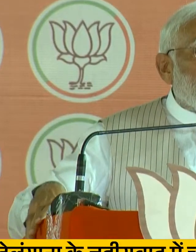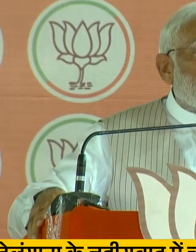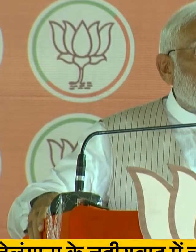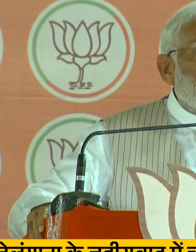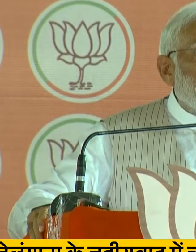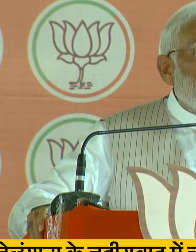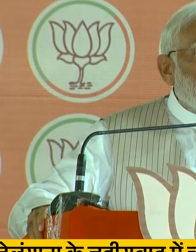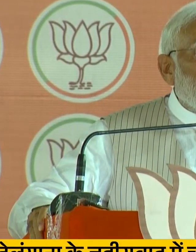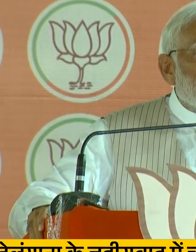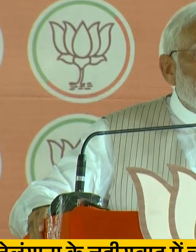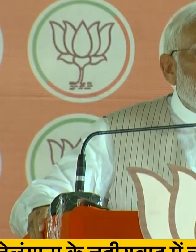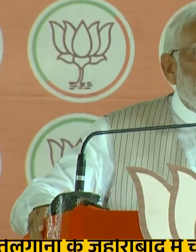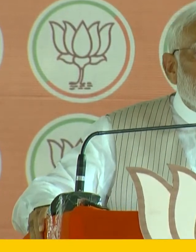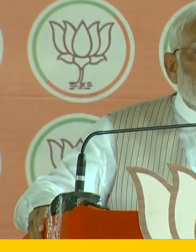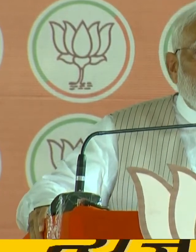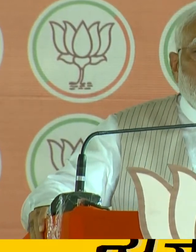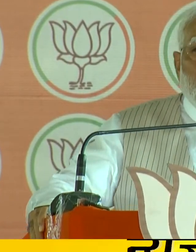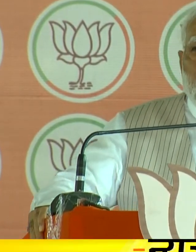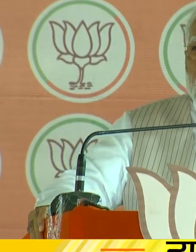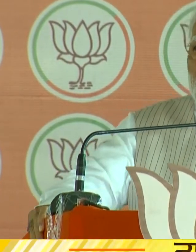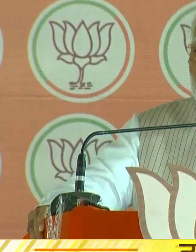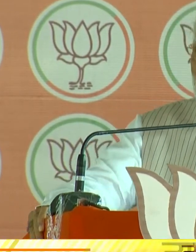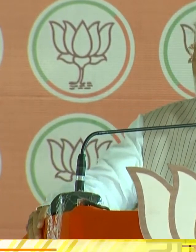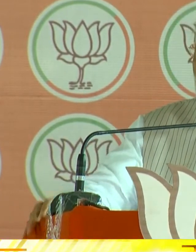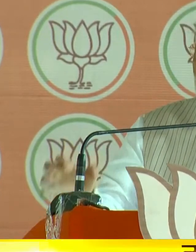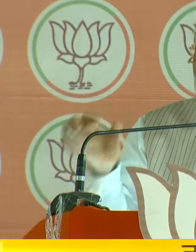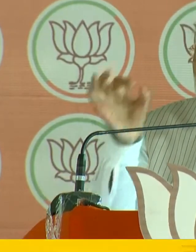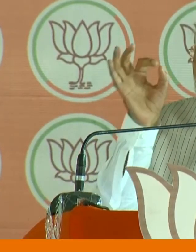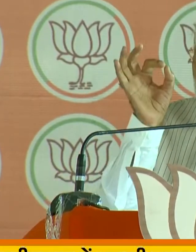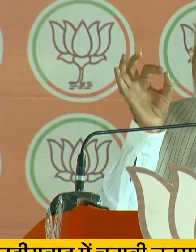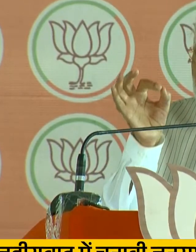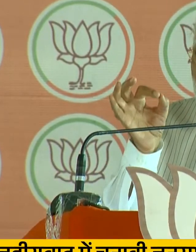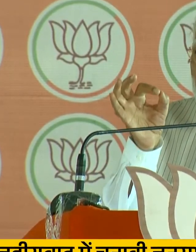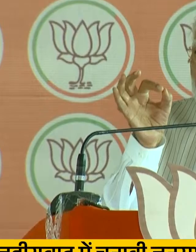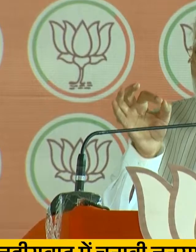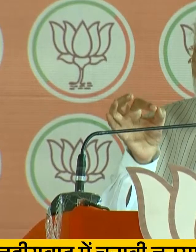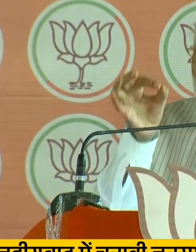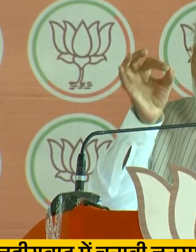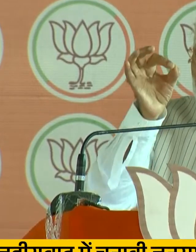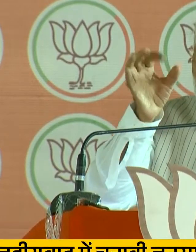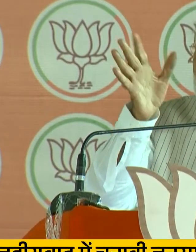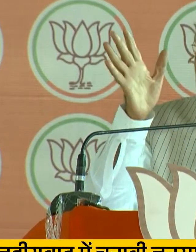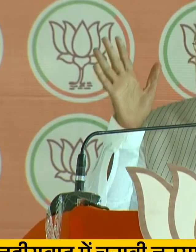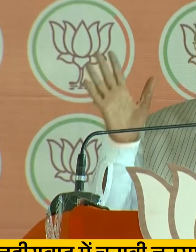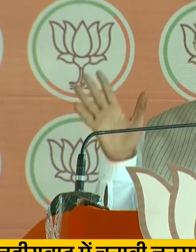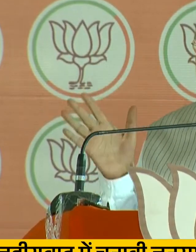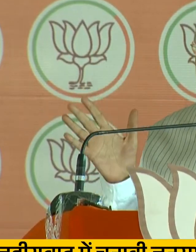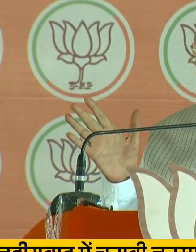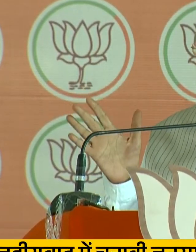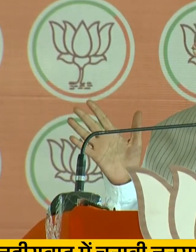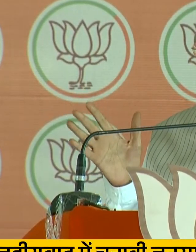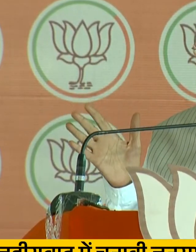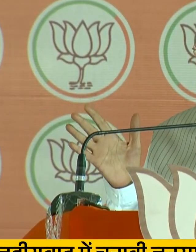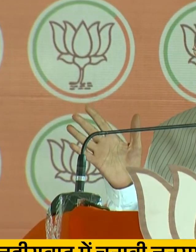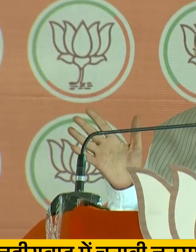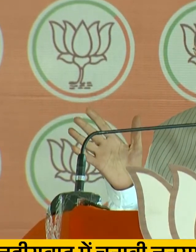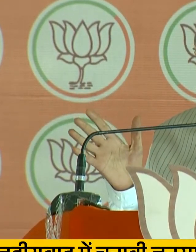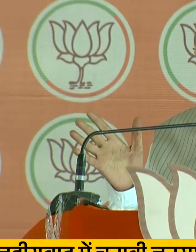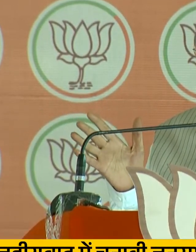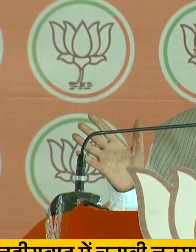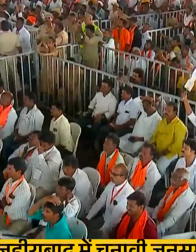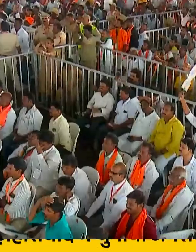है ये दिल्ली के लीकर स्कैम से भी पता चलता है।